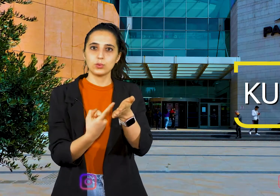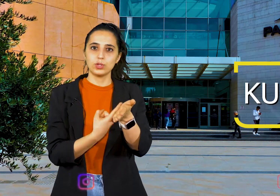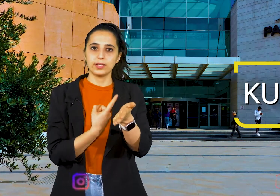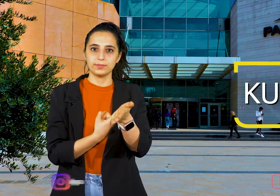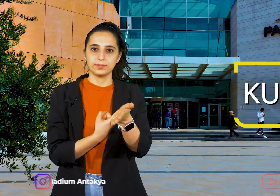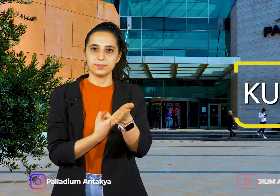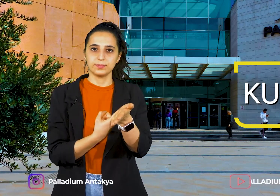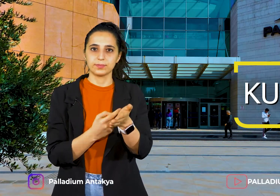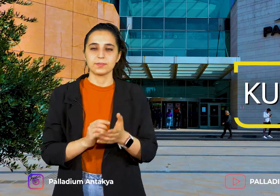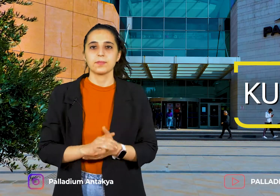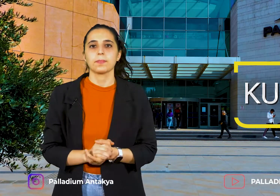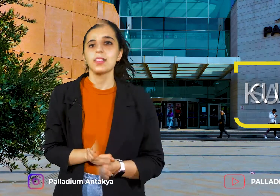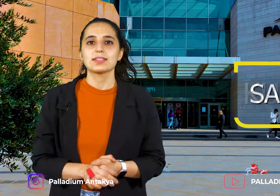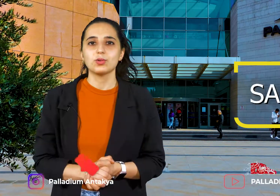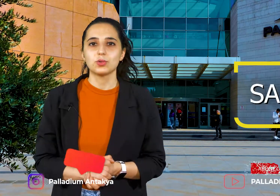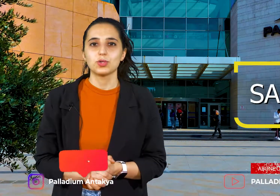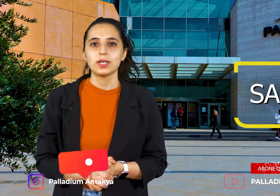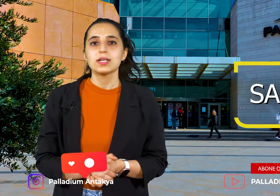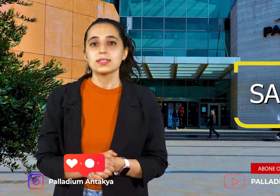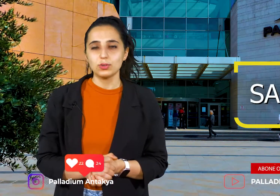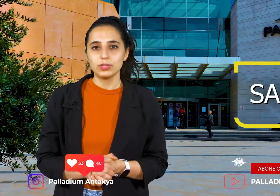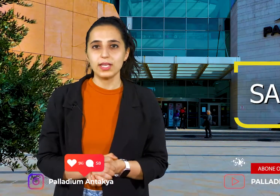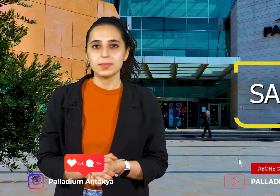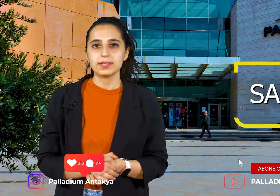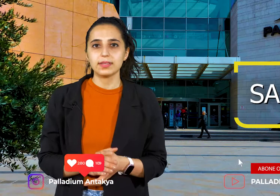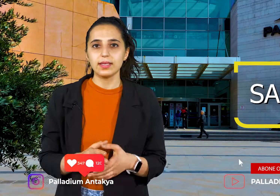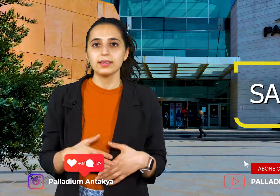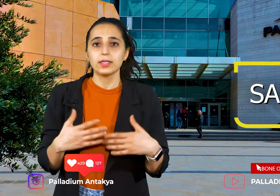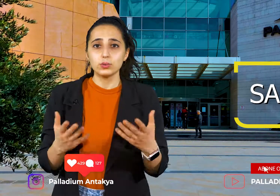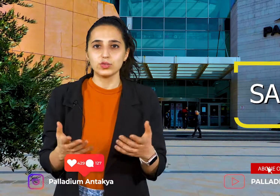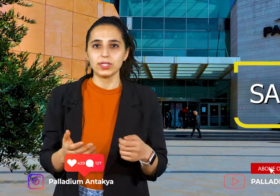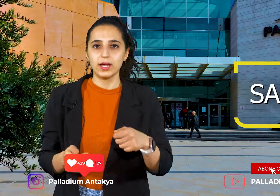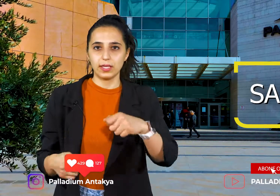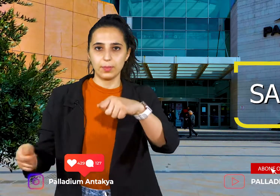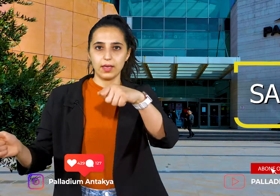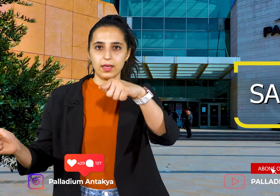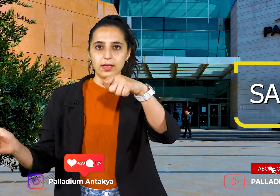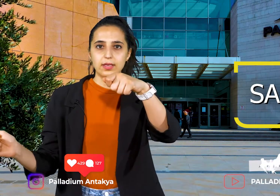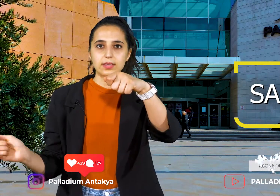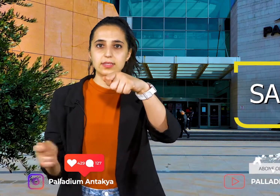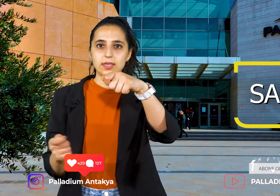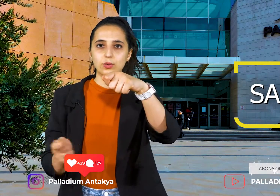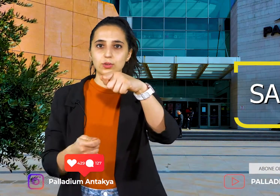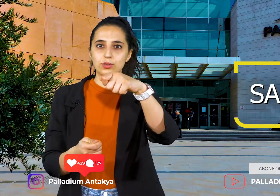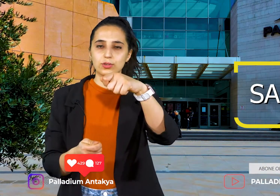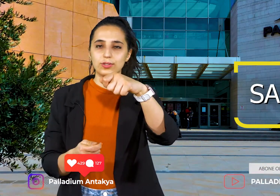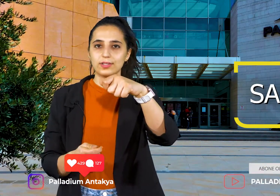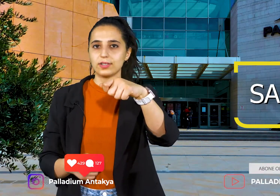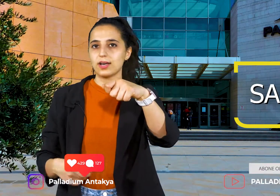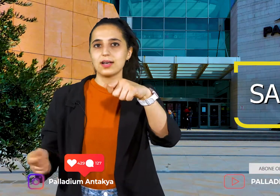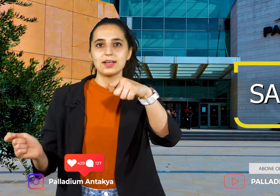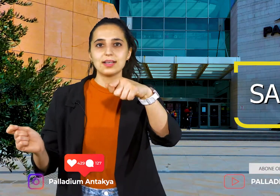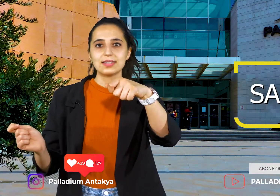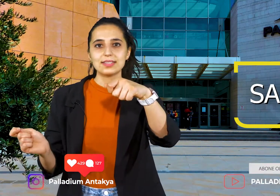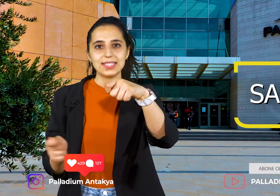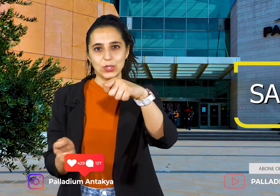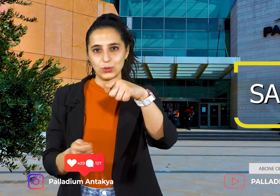Kur'an. Sahur. Sahur kelimesinde davul çalar gibi. Sahur. Sahur.